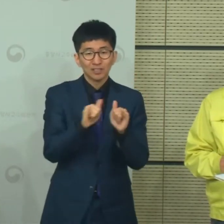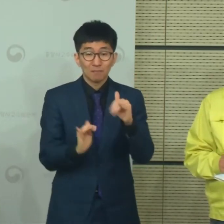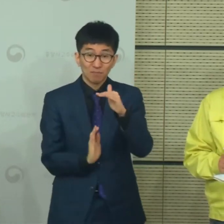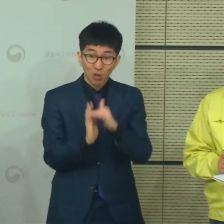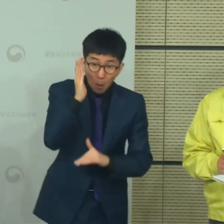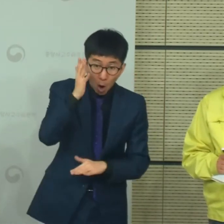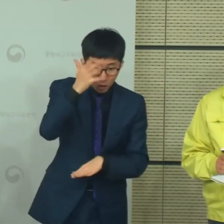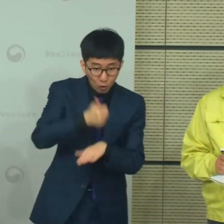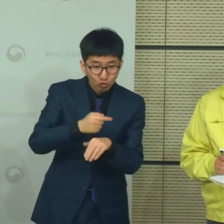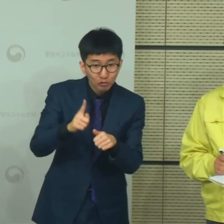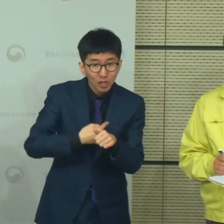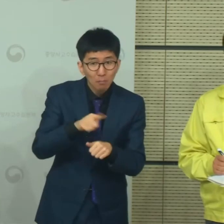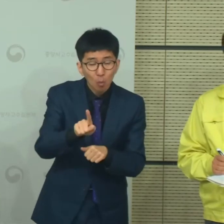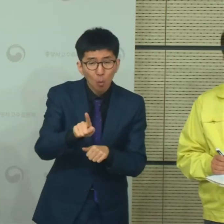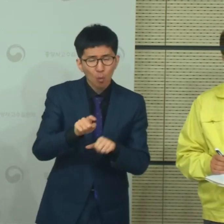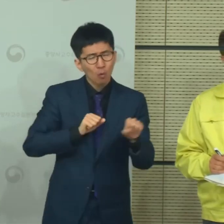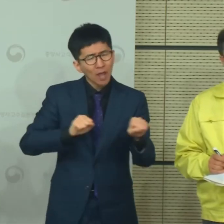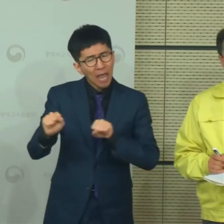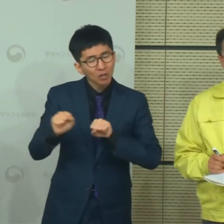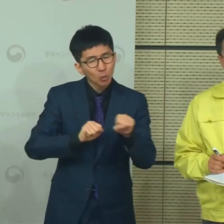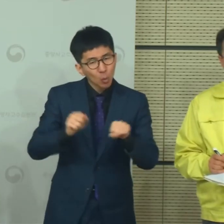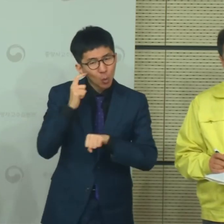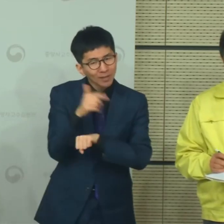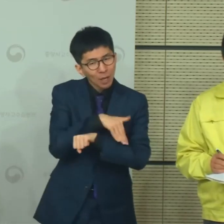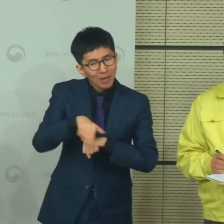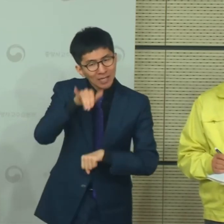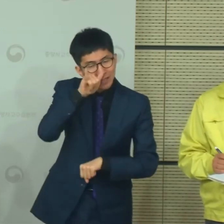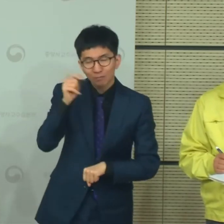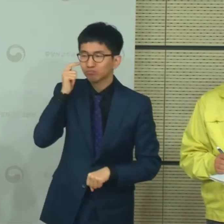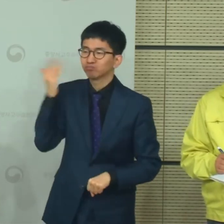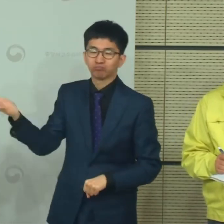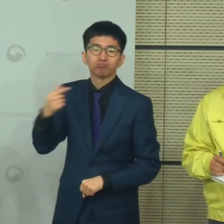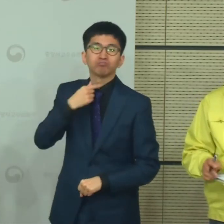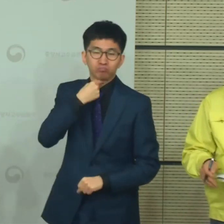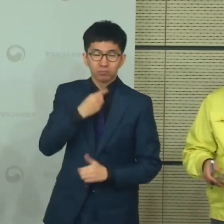방역상 차원이라든가 어떤 차원에서 변화가 있을 수 있을까요?